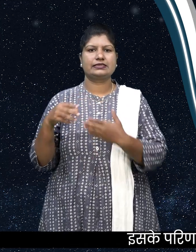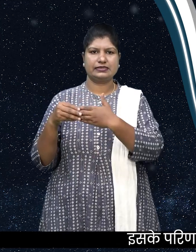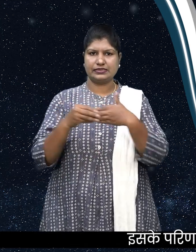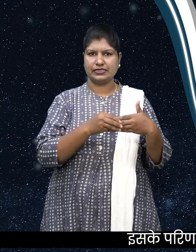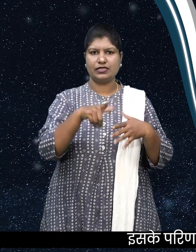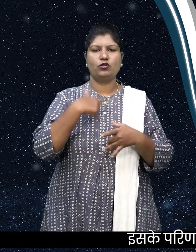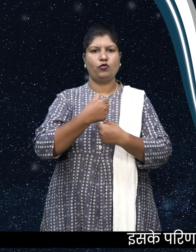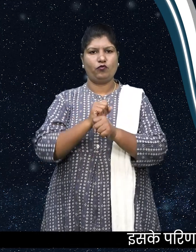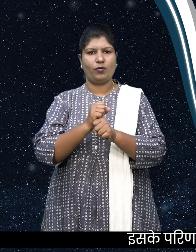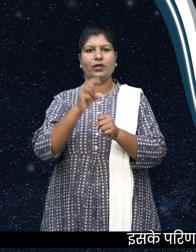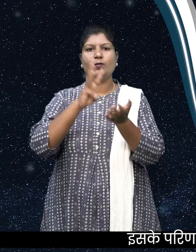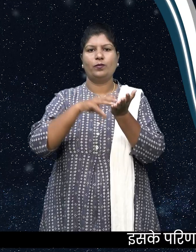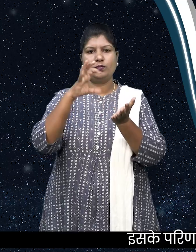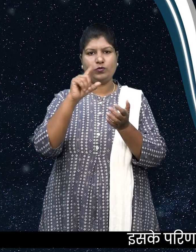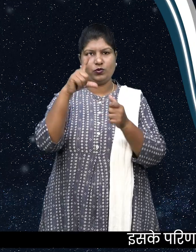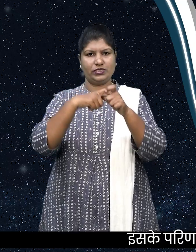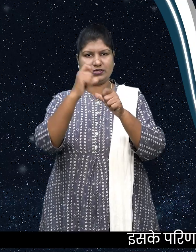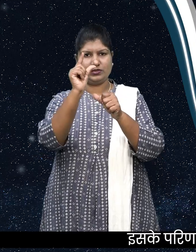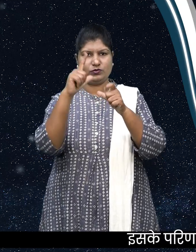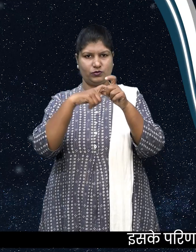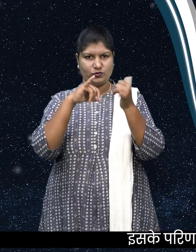परिणाम स्वरूप अणुओं का निर्माण हुआ।